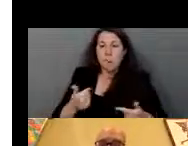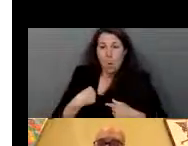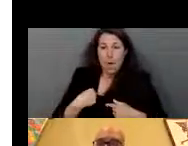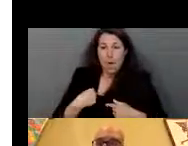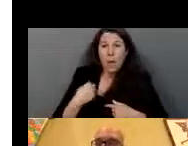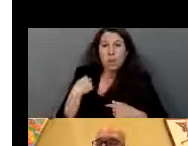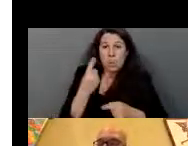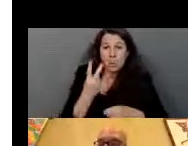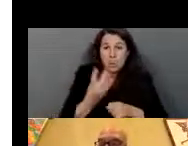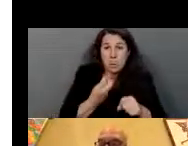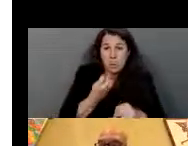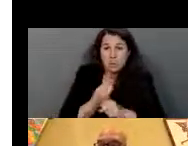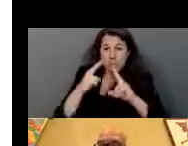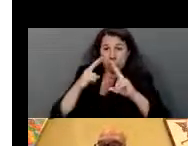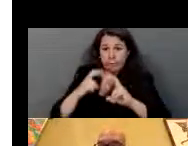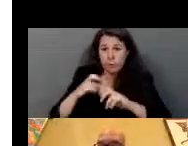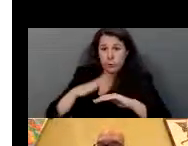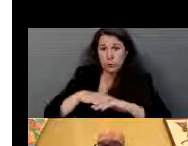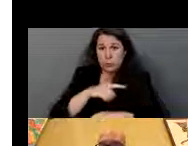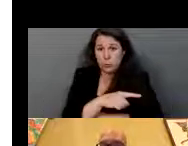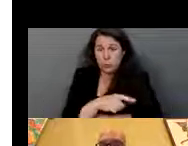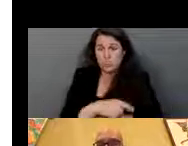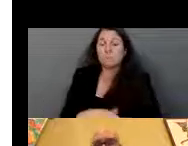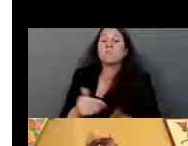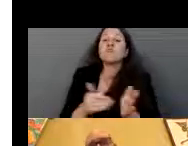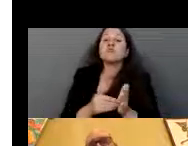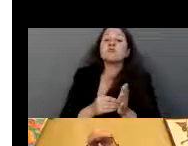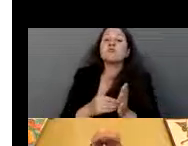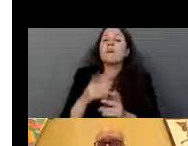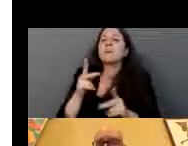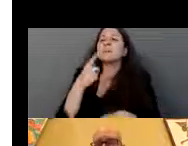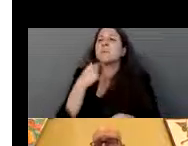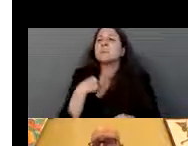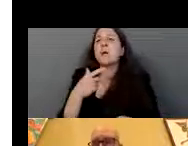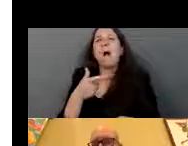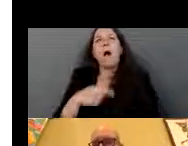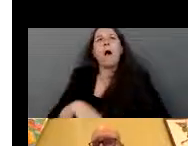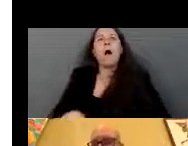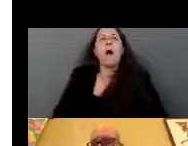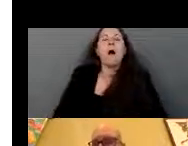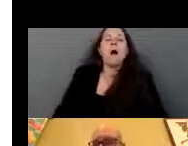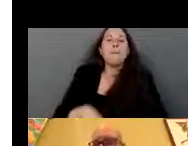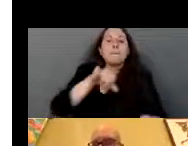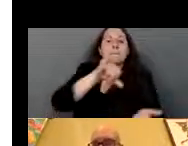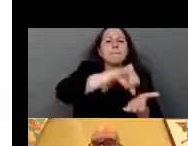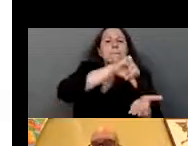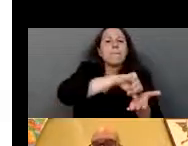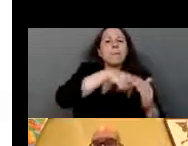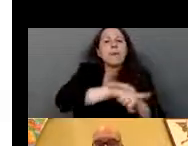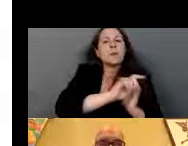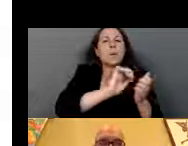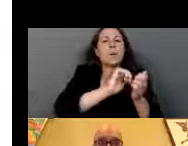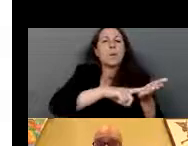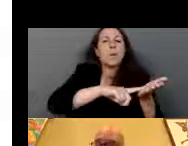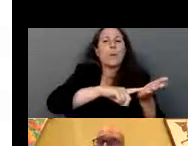sur ce sujet-là, et j'ai souvent des gens qui vont me dire « Ah, oh, mais ça coûte cher transformer les stations de métro. » Et là, ma réponse est